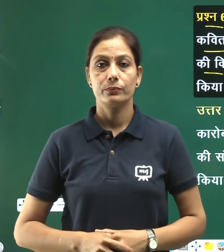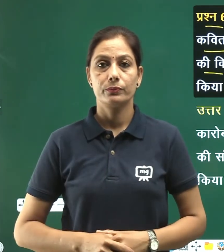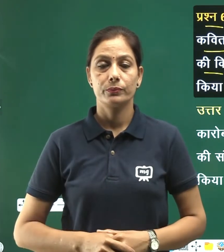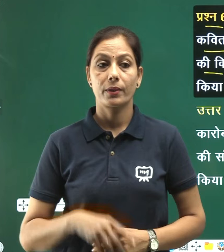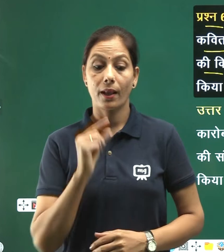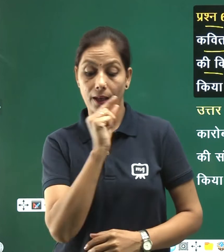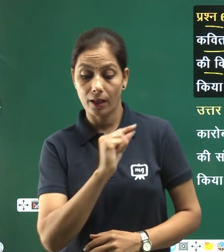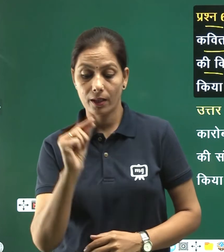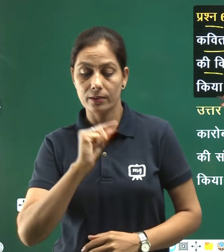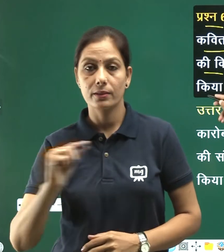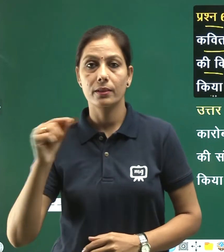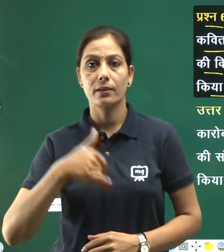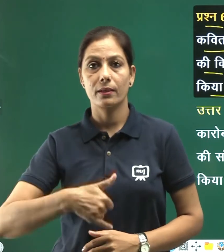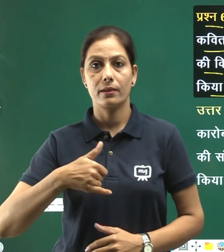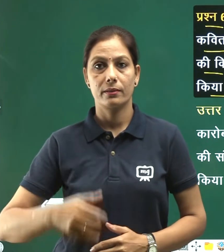रेखांकित किया गया है?